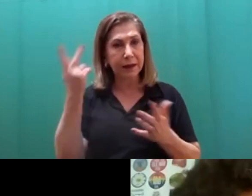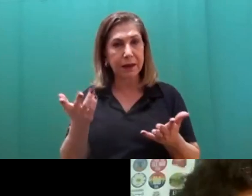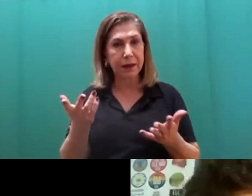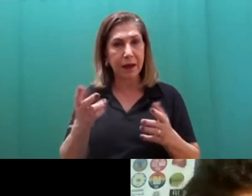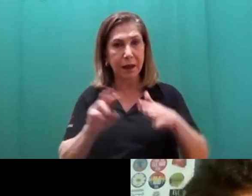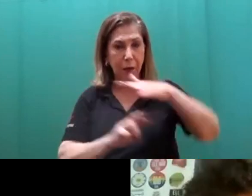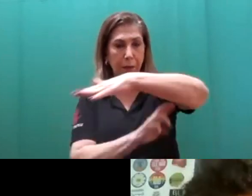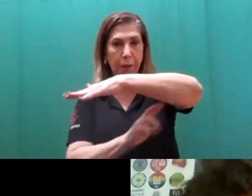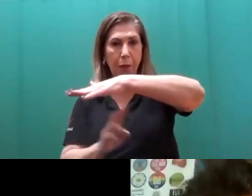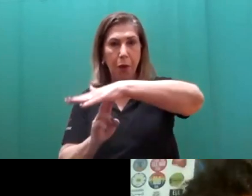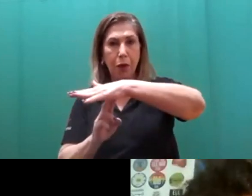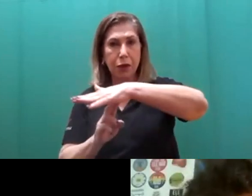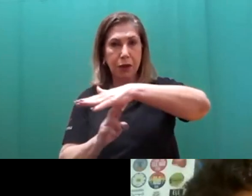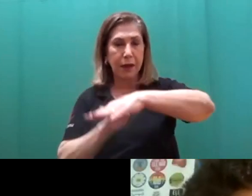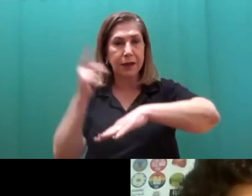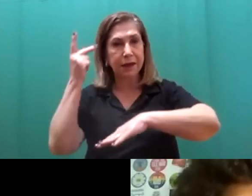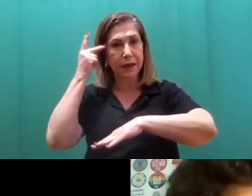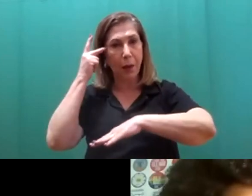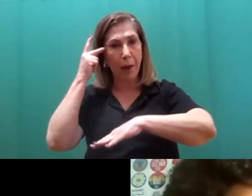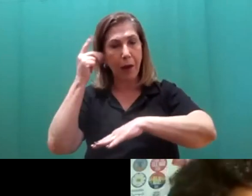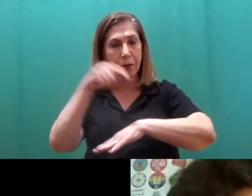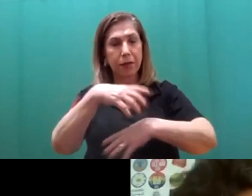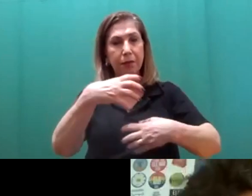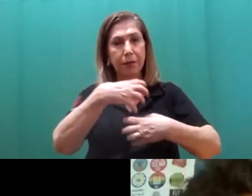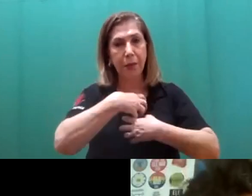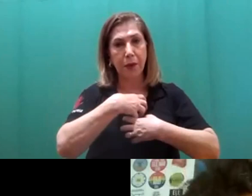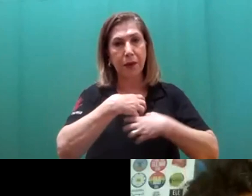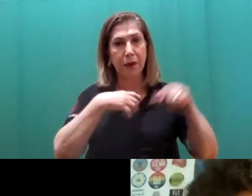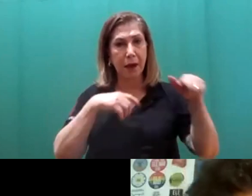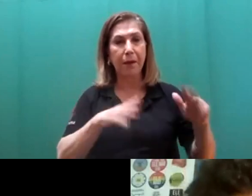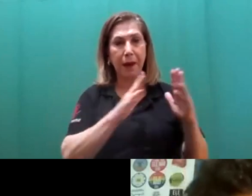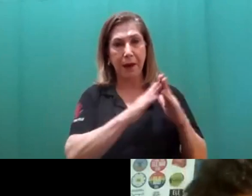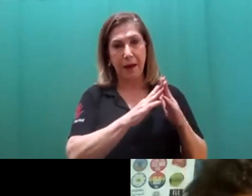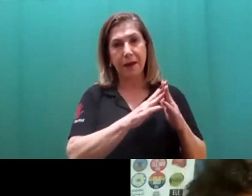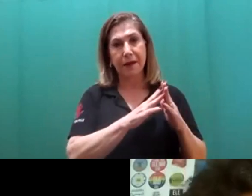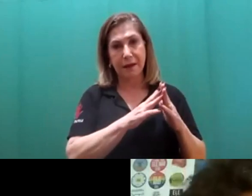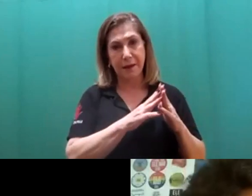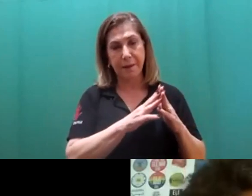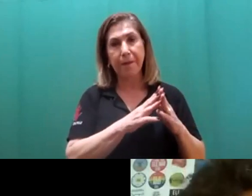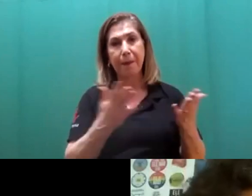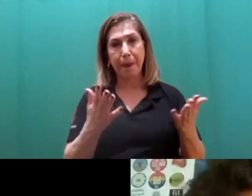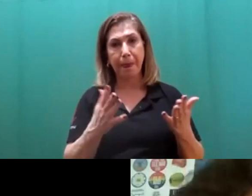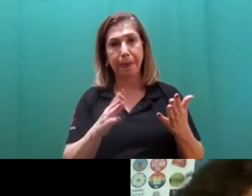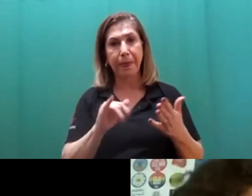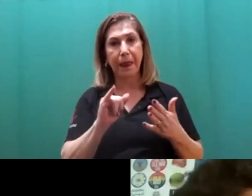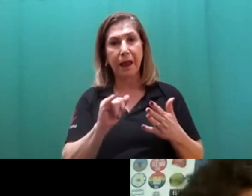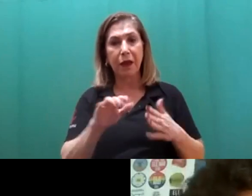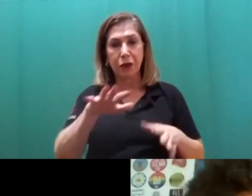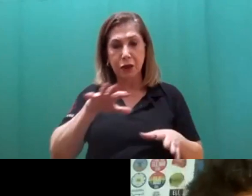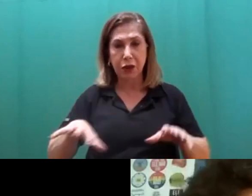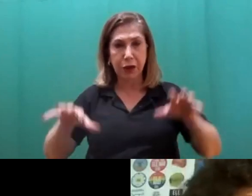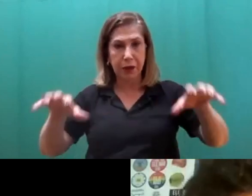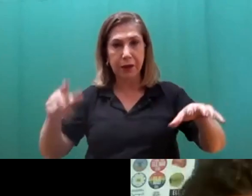ponte. Tudo que acontece em São Paulo impacta diretamente onde eu moro. O IBGE, a geografia, eu não moro em São